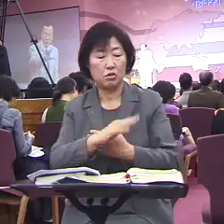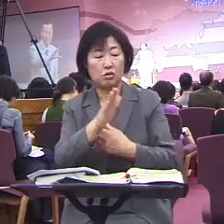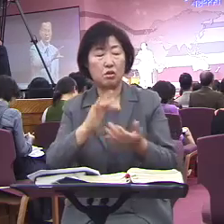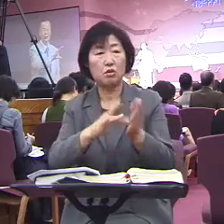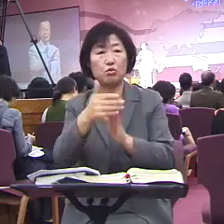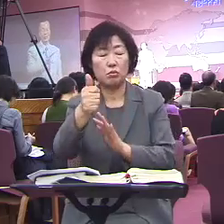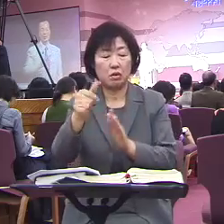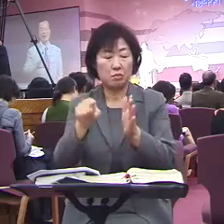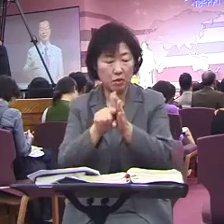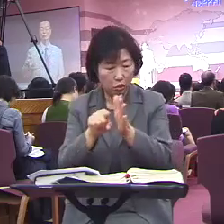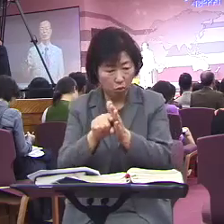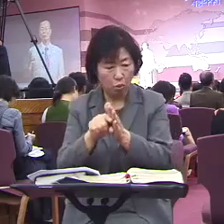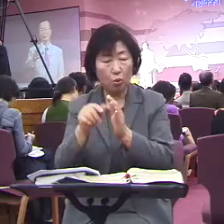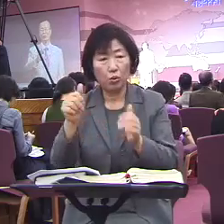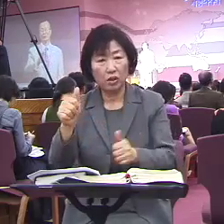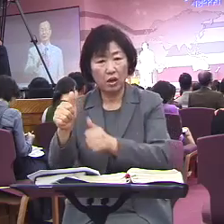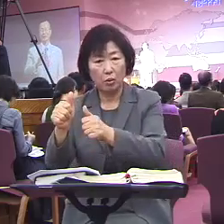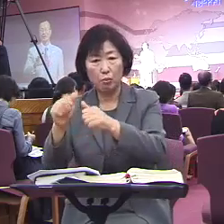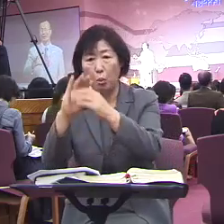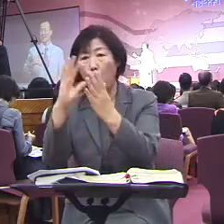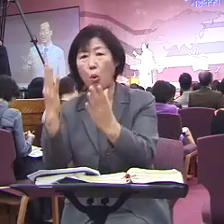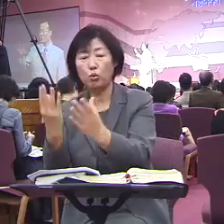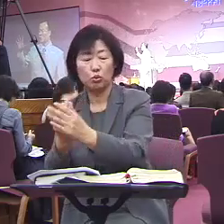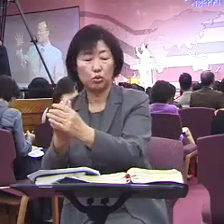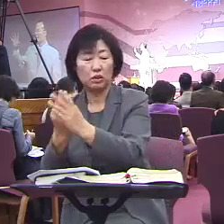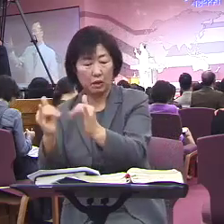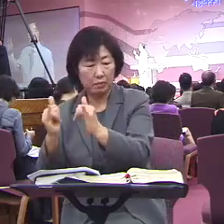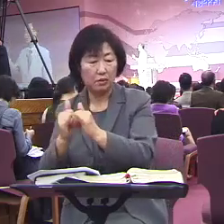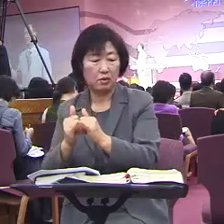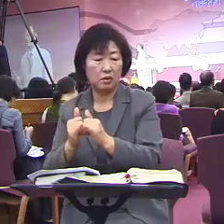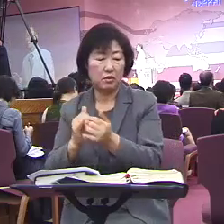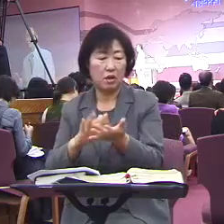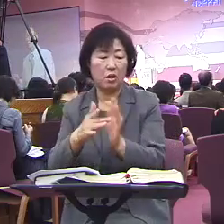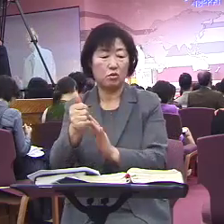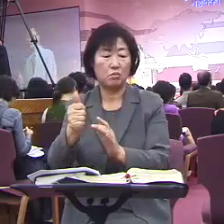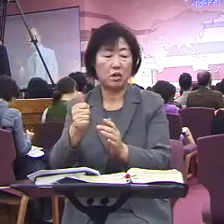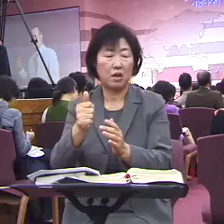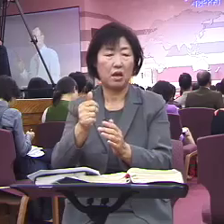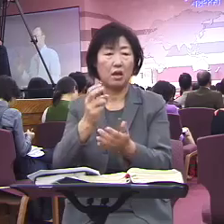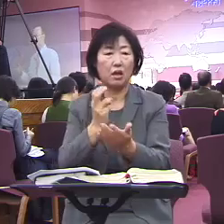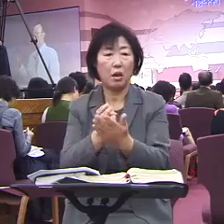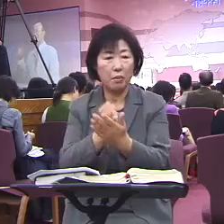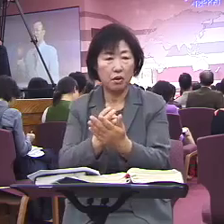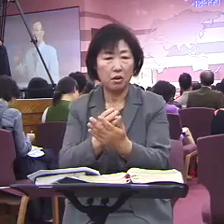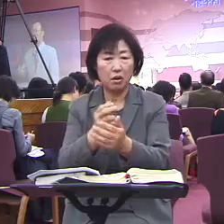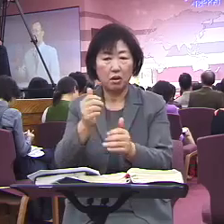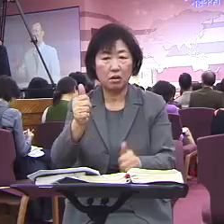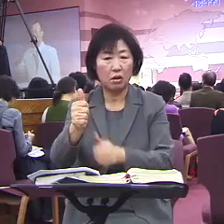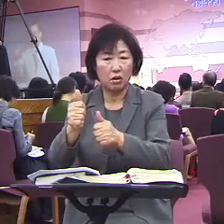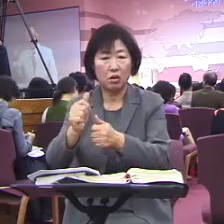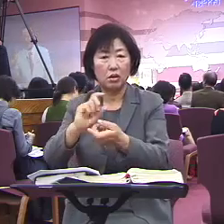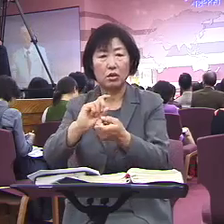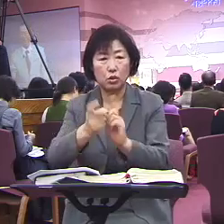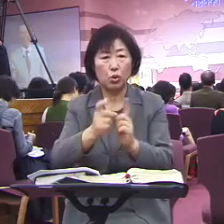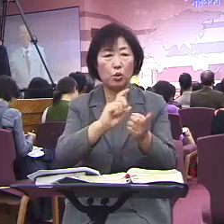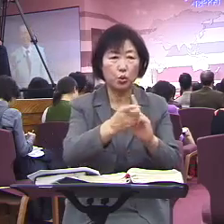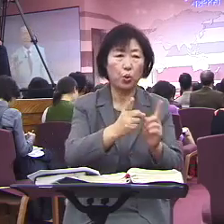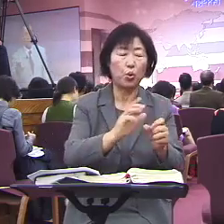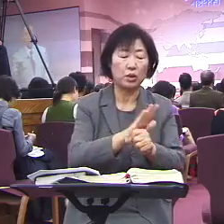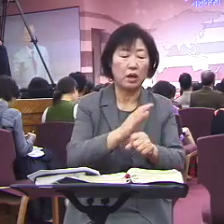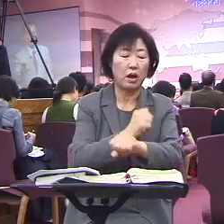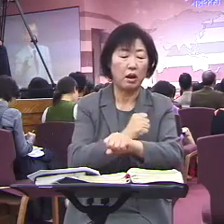우리 예수님을 믿고 따르는 우리 모두는 이제 예수님의 계명을 따라야 되는데 그 계명은 서로